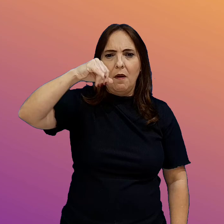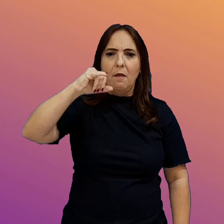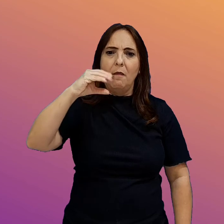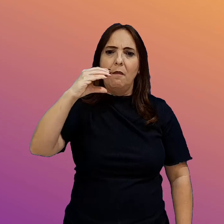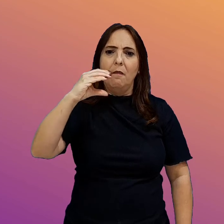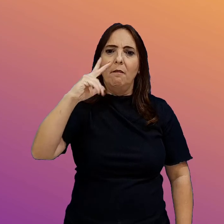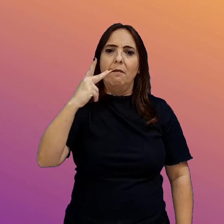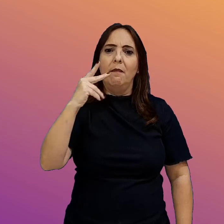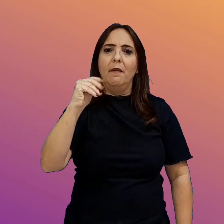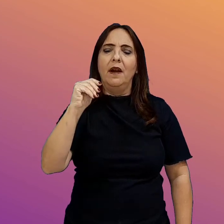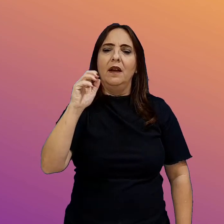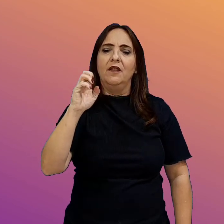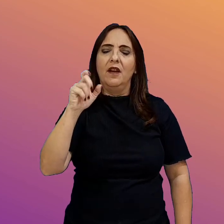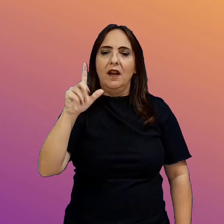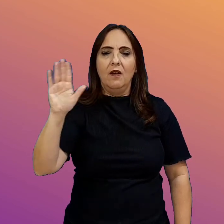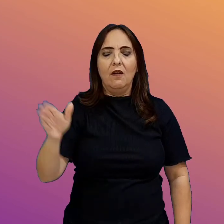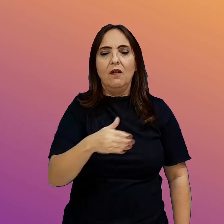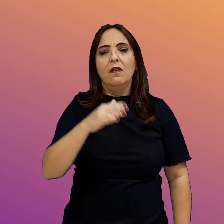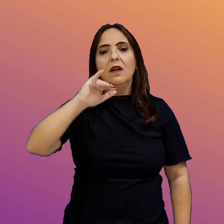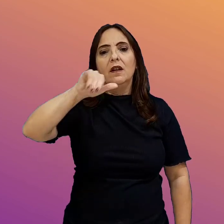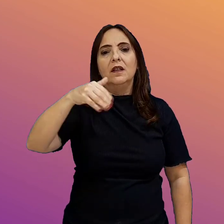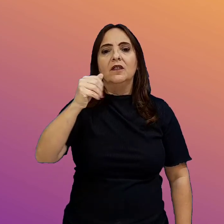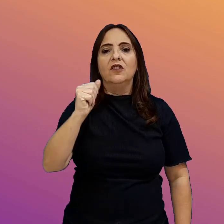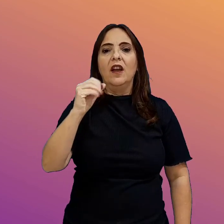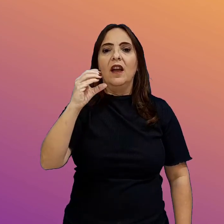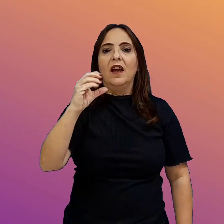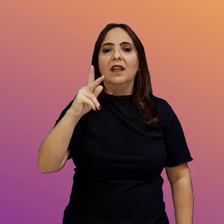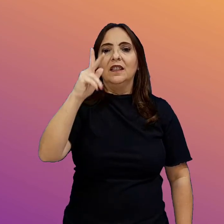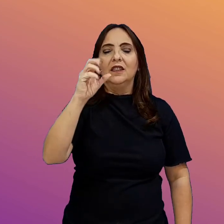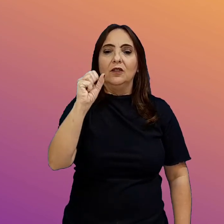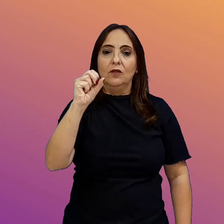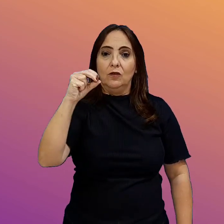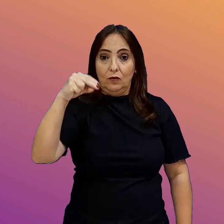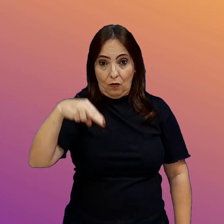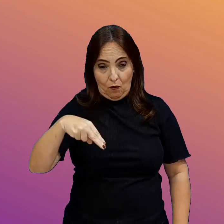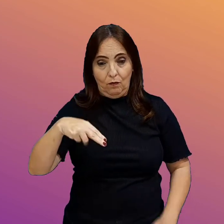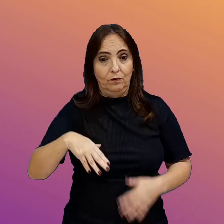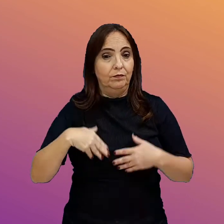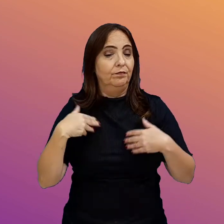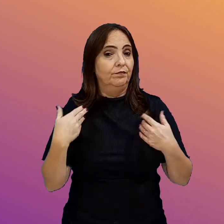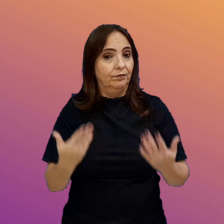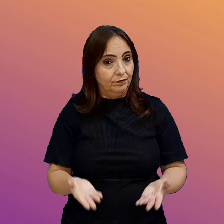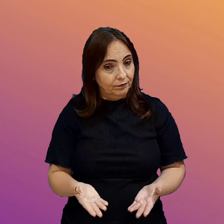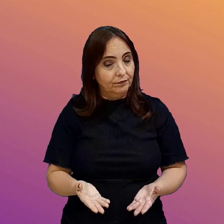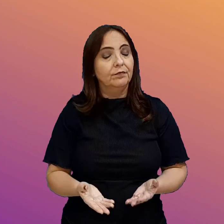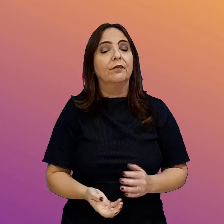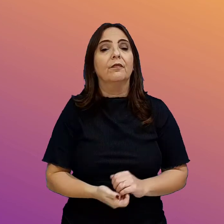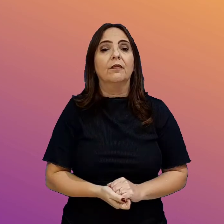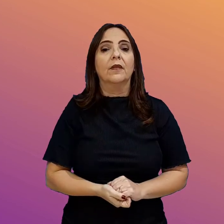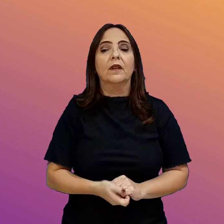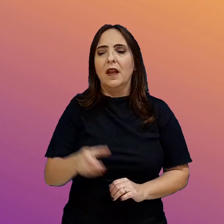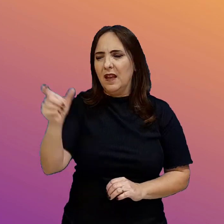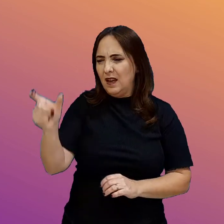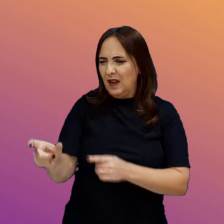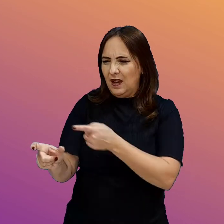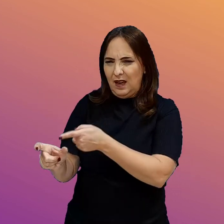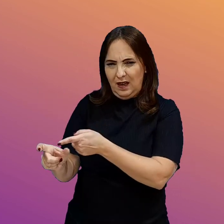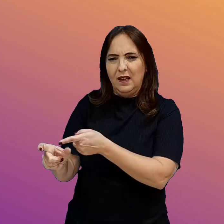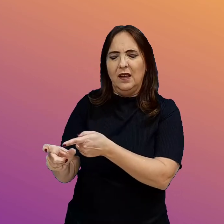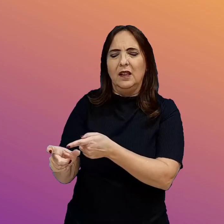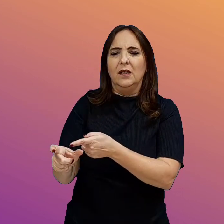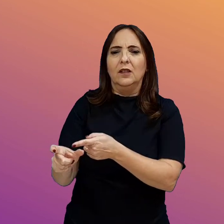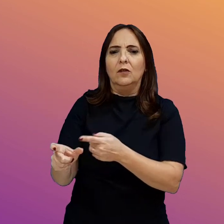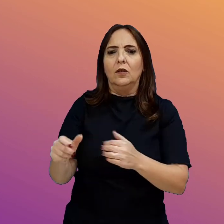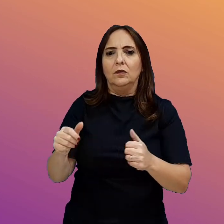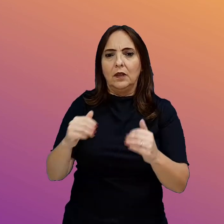ensaiando, ensaiando, ensaiando, ensaiando. E o Michael, quando ele atingiu o ápice da